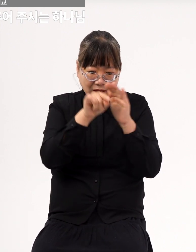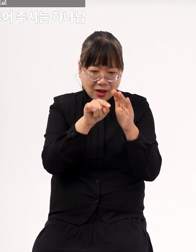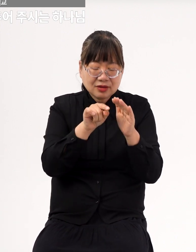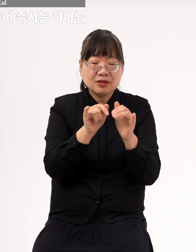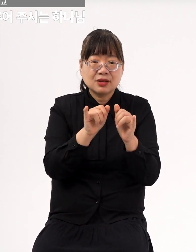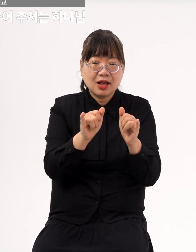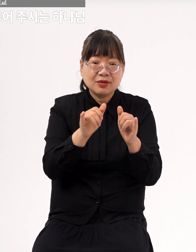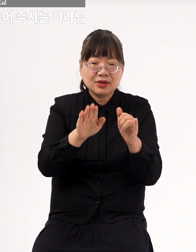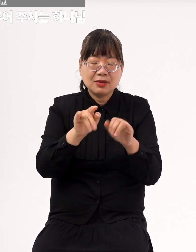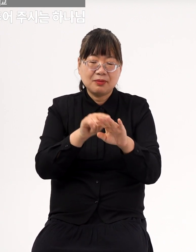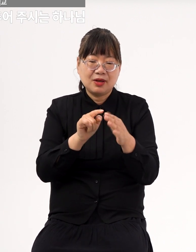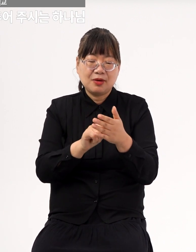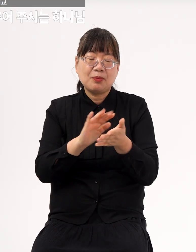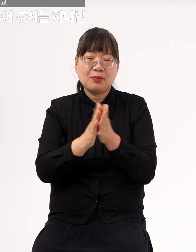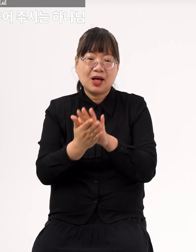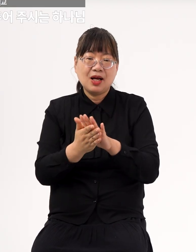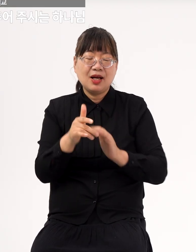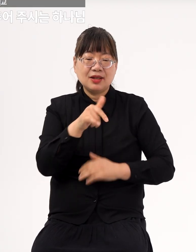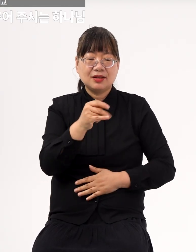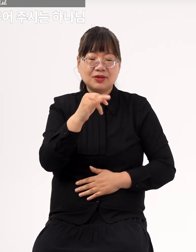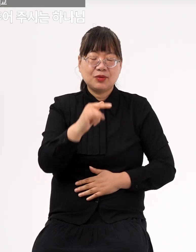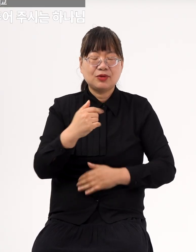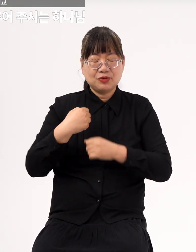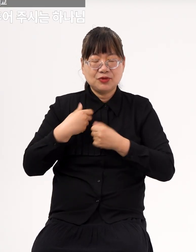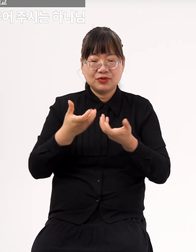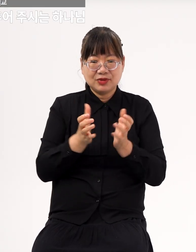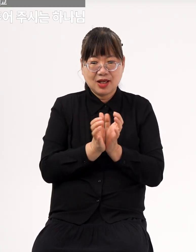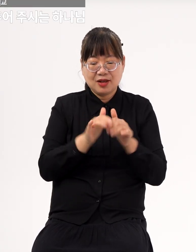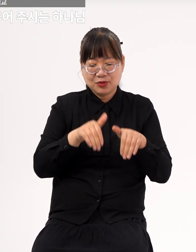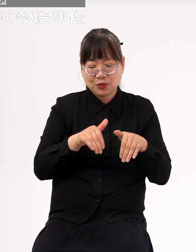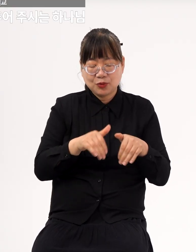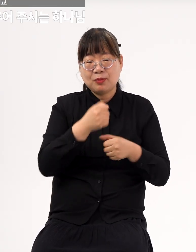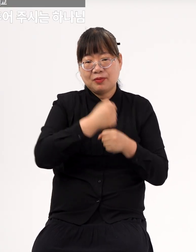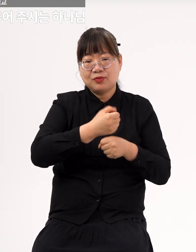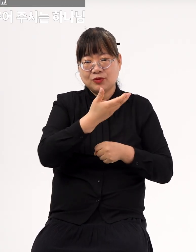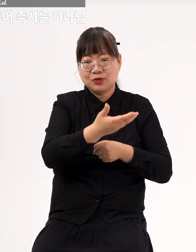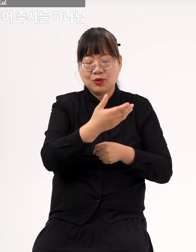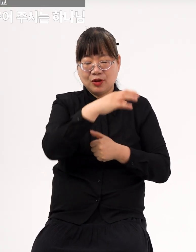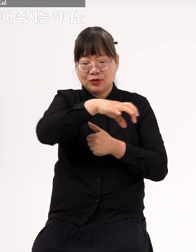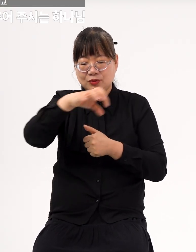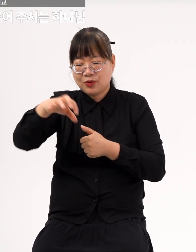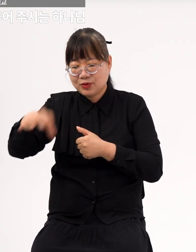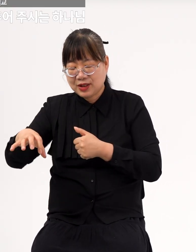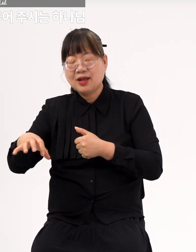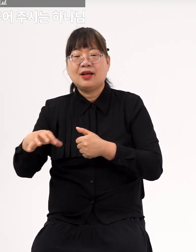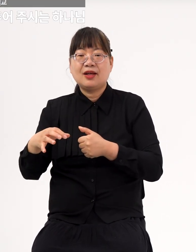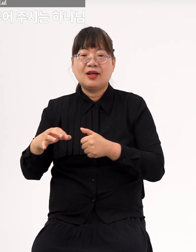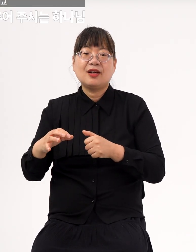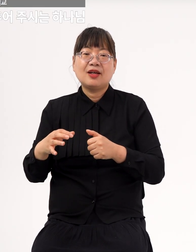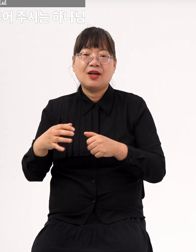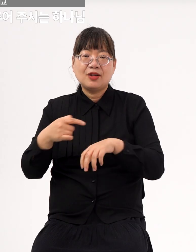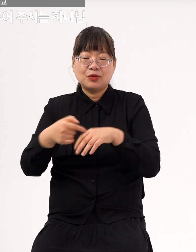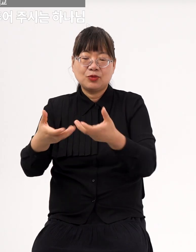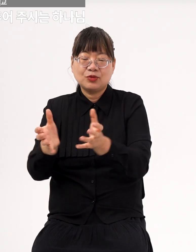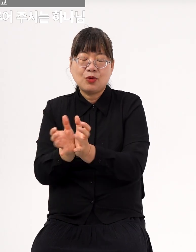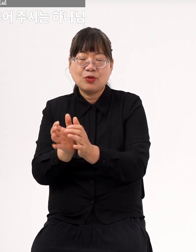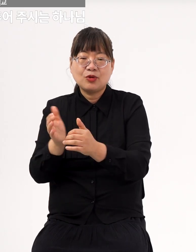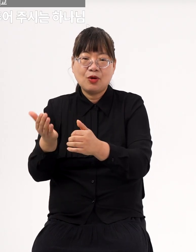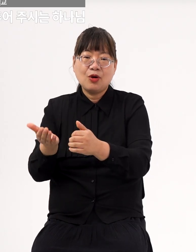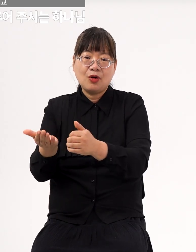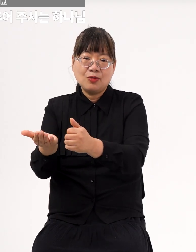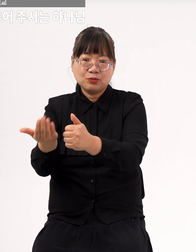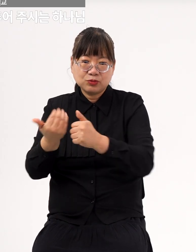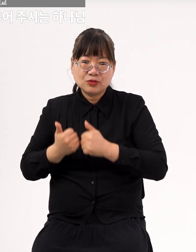바꾸어서 기드온의 군대로 삼으시고 주변의 많은 족속들을 들어서 기드온의 군대로 삼으셨어요.